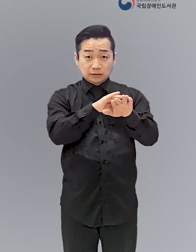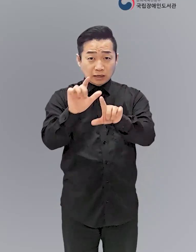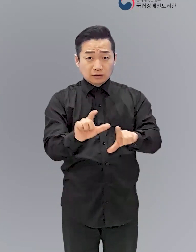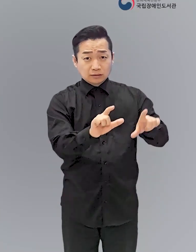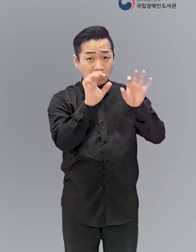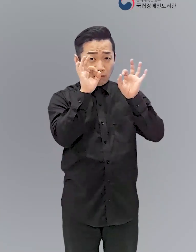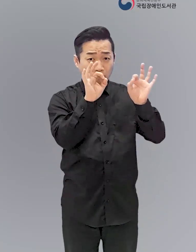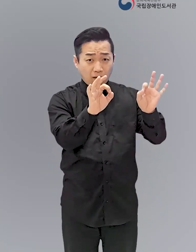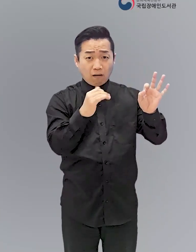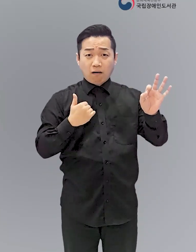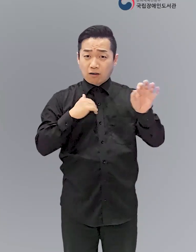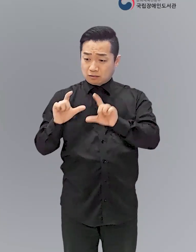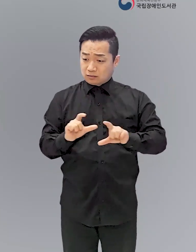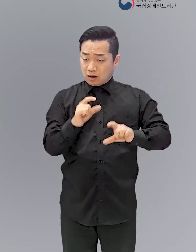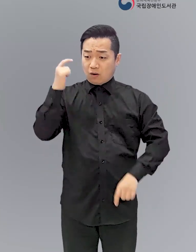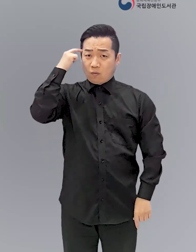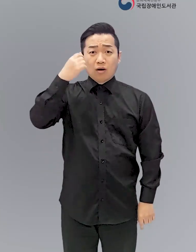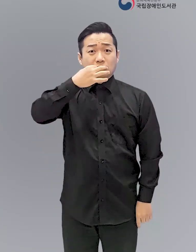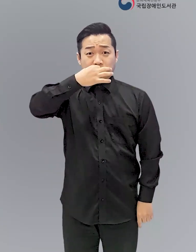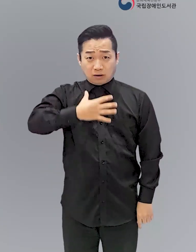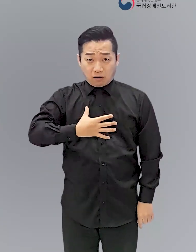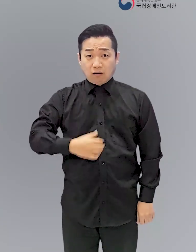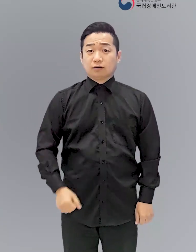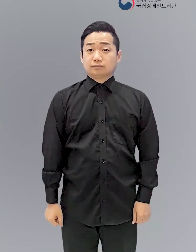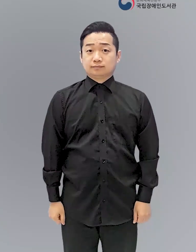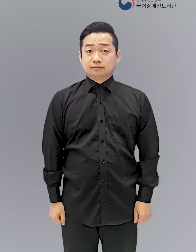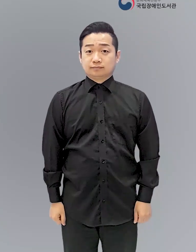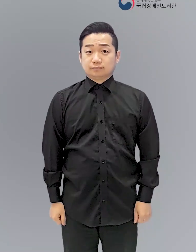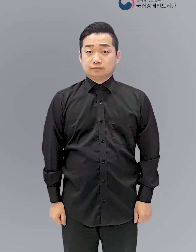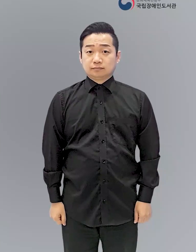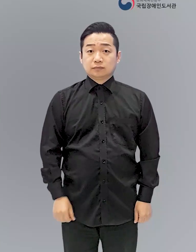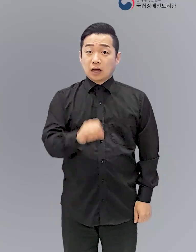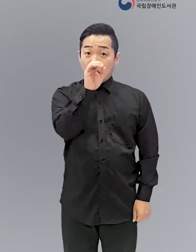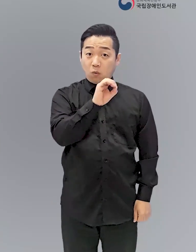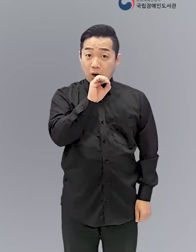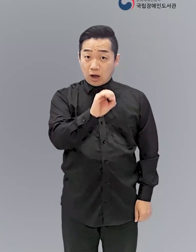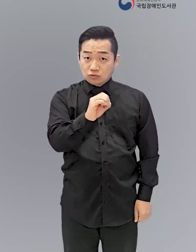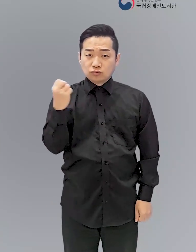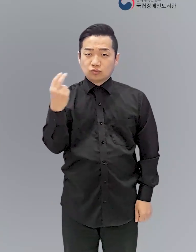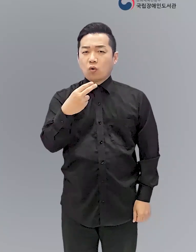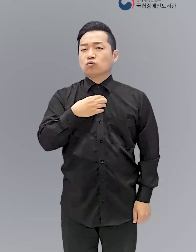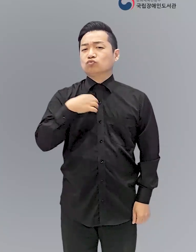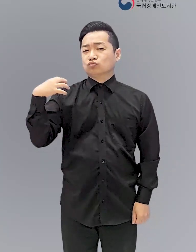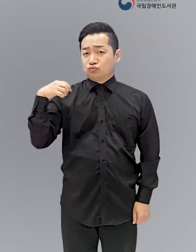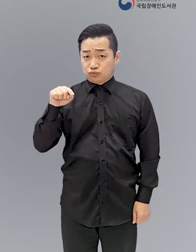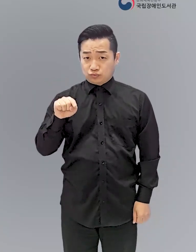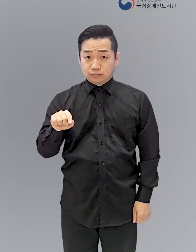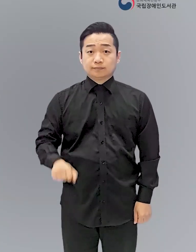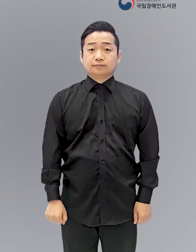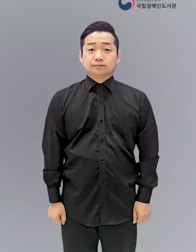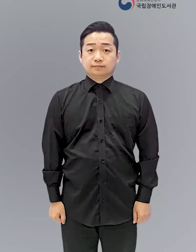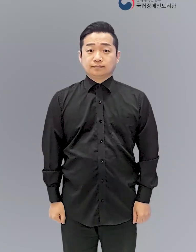남들은 다 잘 사는 것 같은데 내 삶은 왜 이리 힘들까? 확률과 리스크.